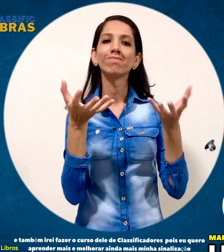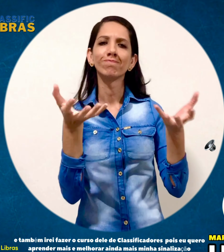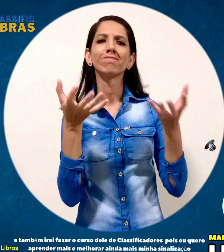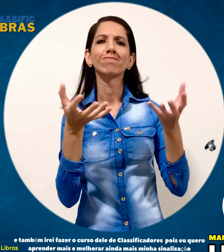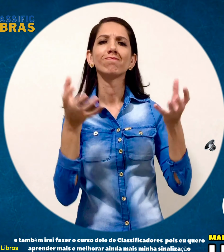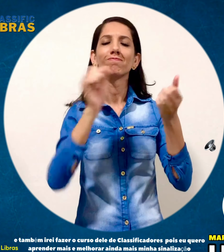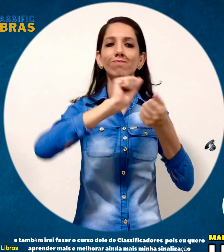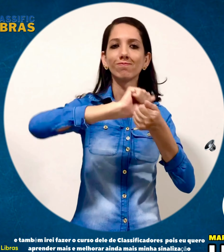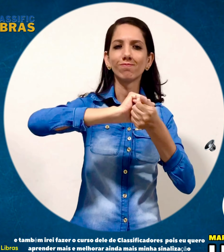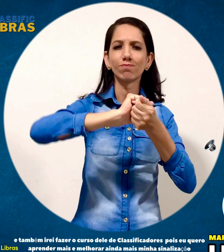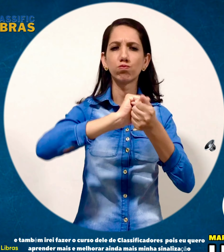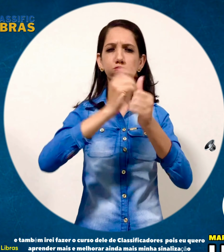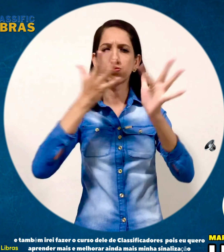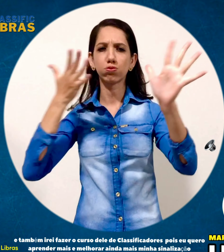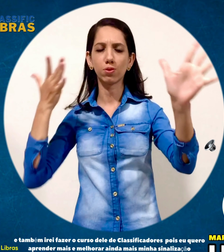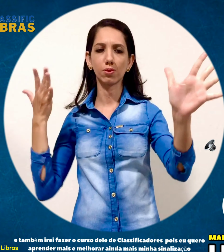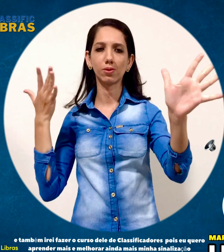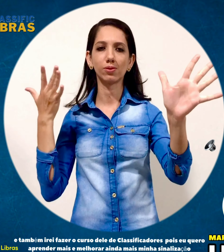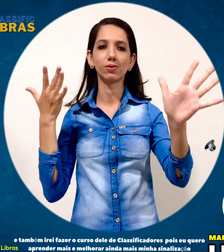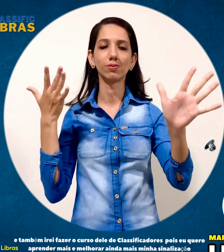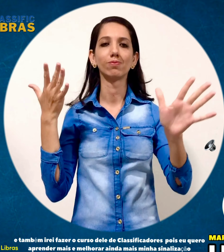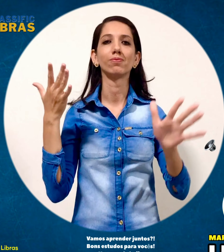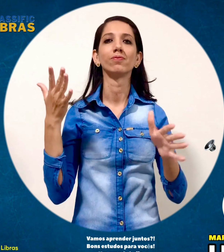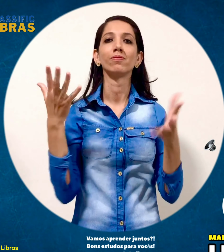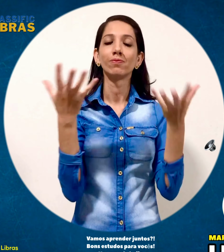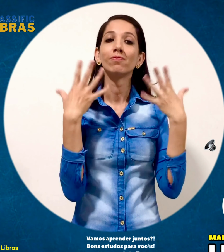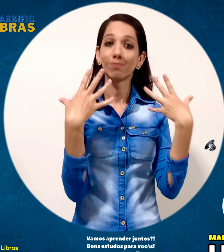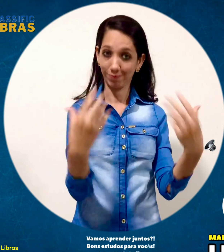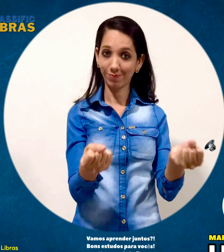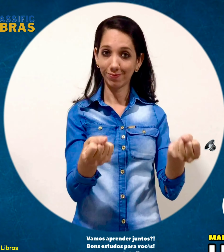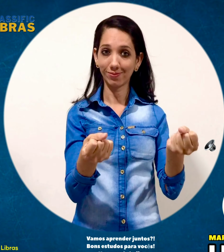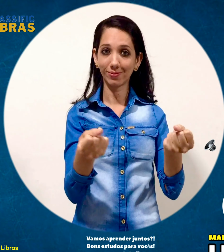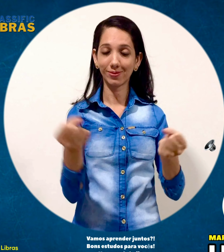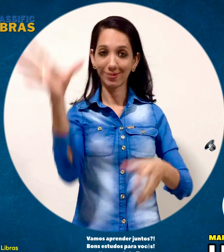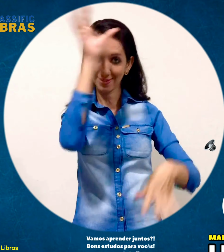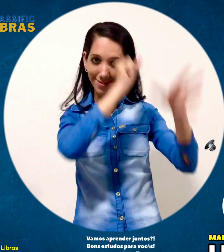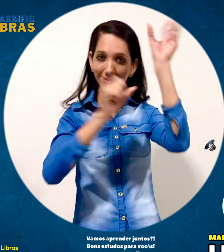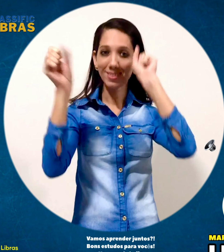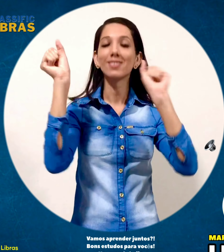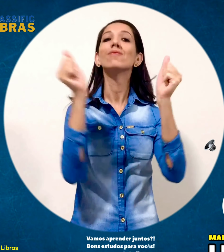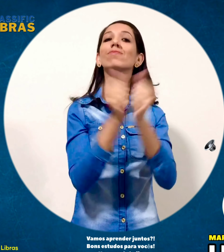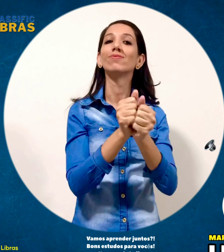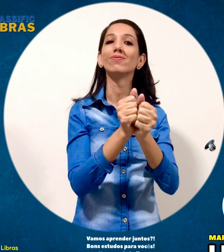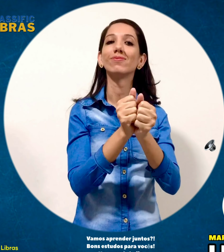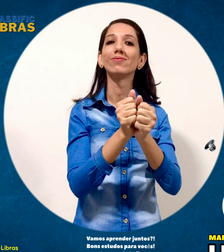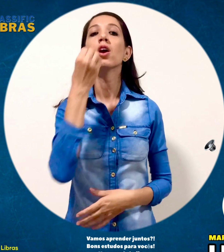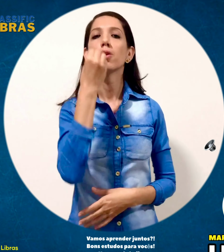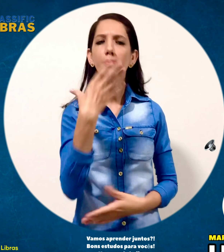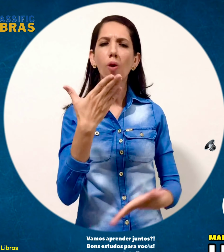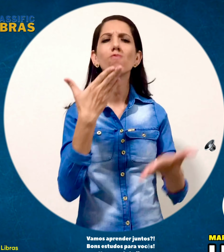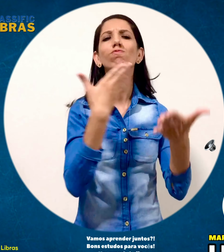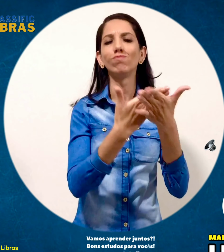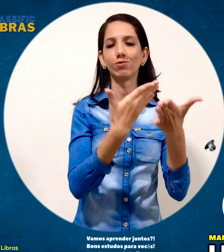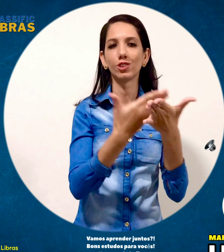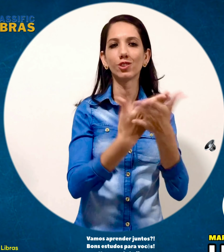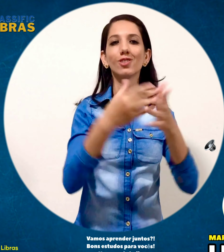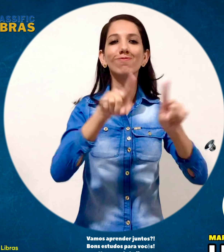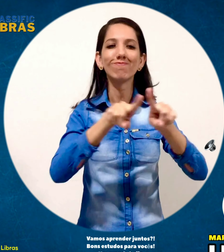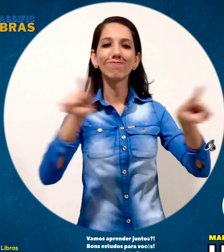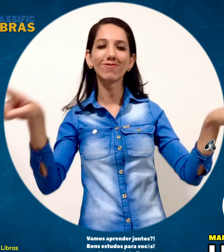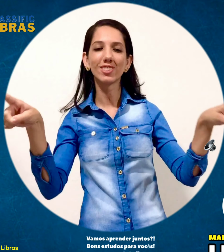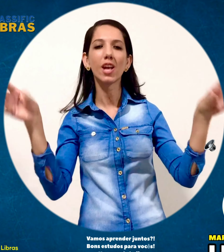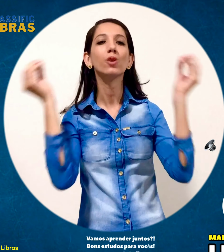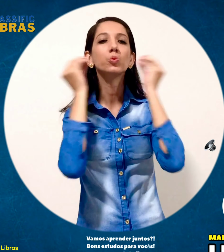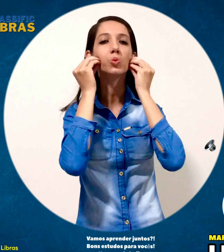e melhorar ainda mais a minha sinalização. Vamos aprender juntos? Bons estudos para vocês,